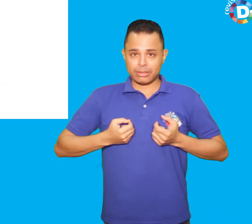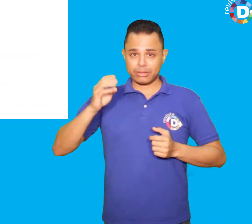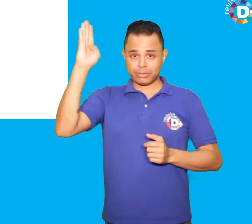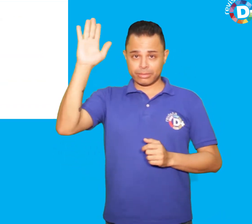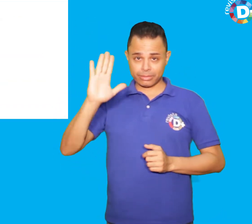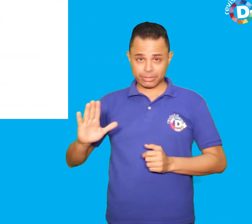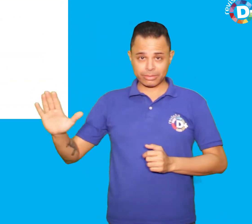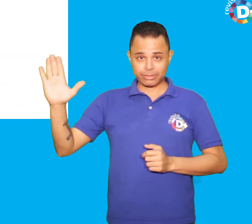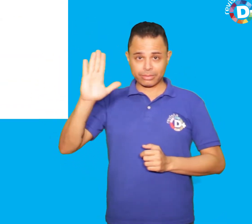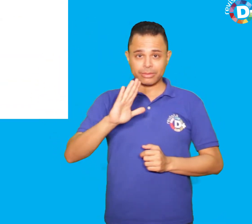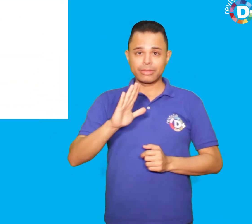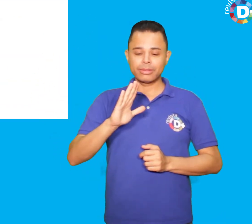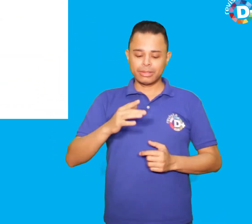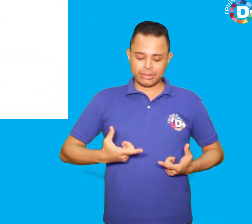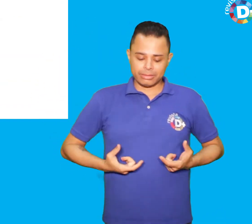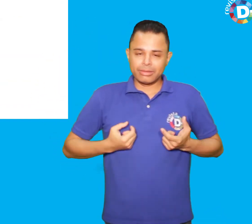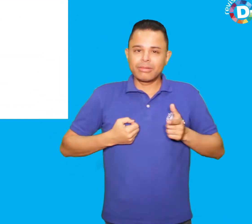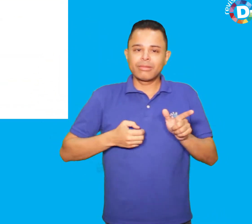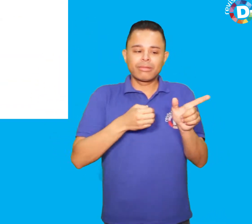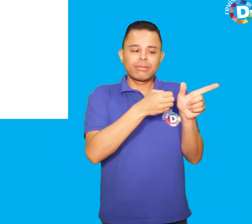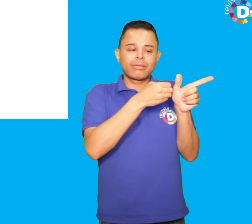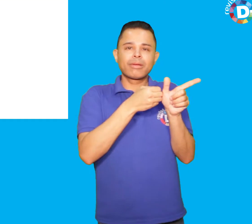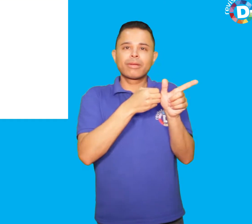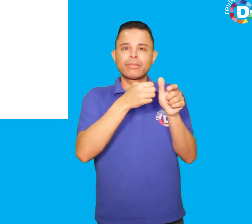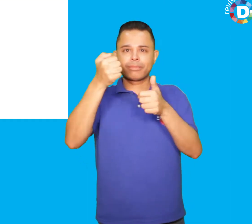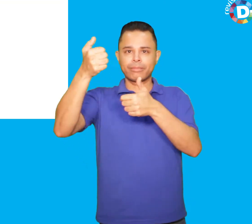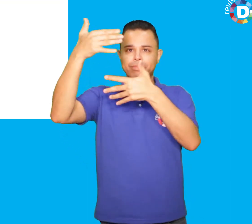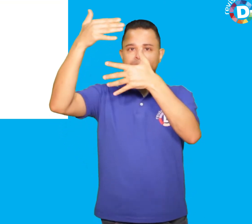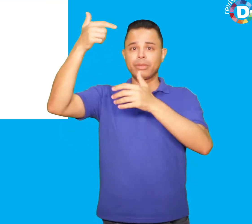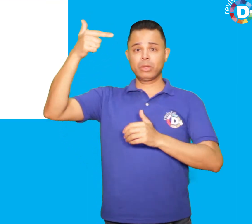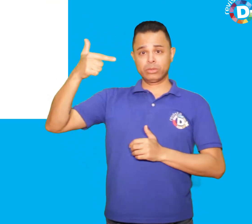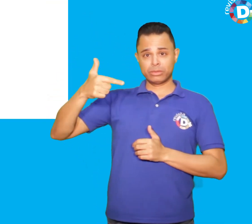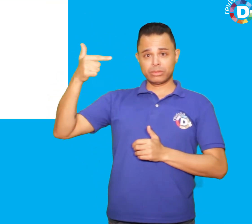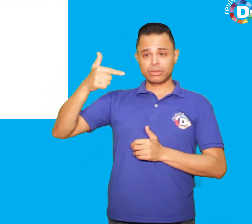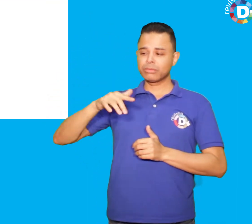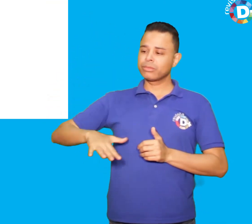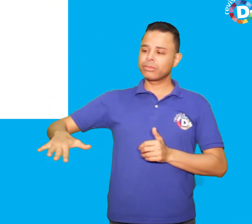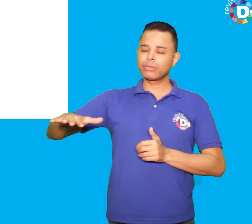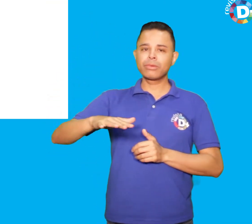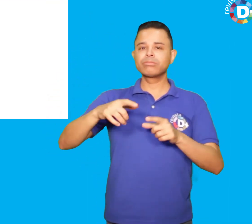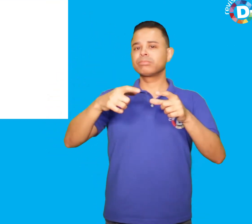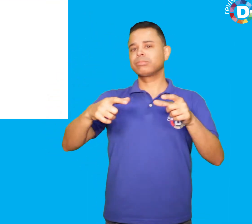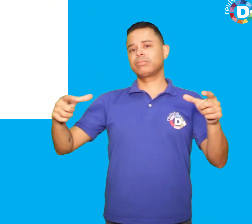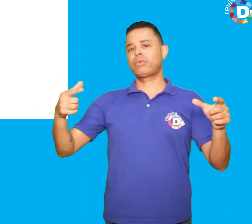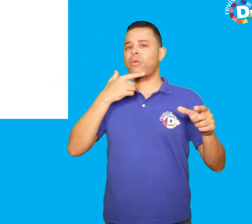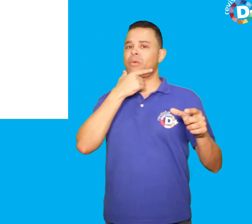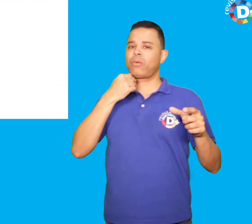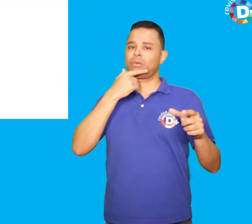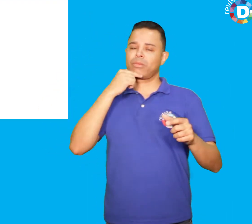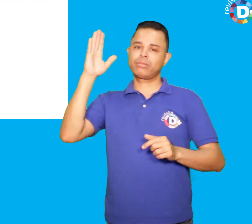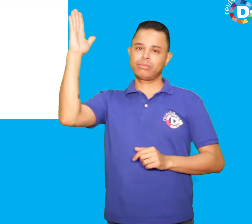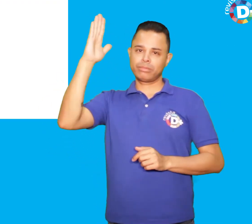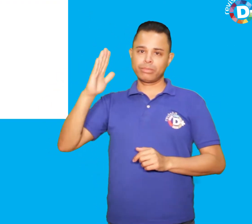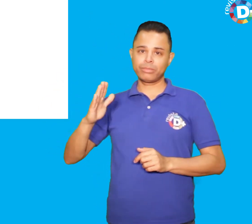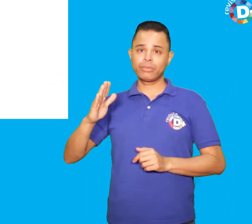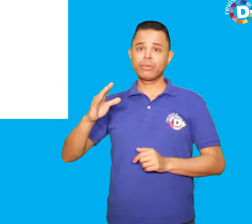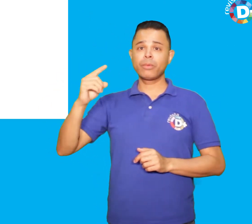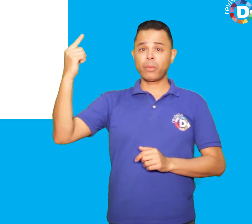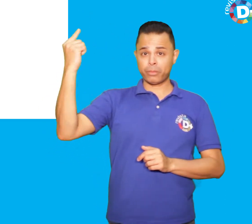de próstata é o segundo mais comum entre os homens no Brasil. Fica atrás apenas do câncer de